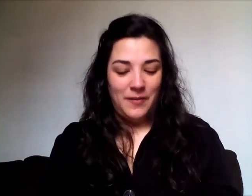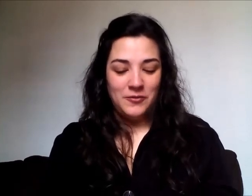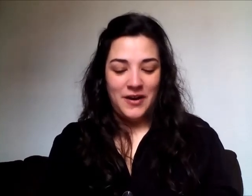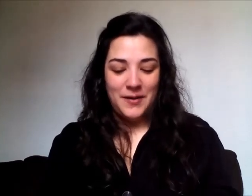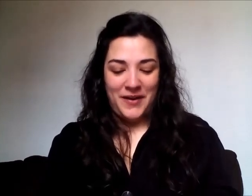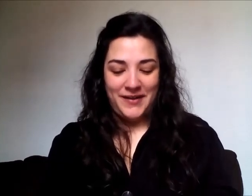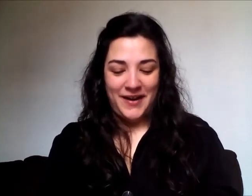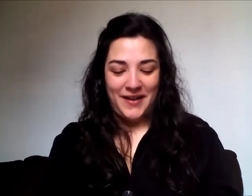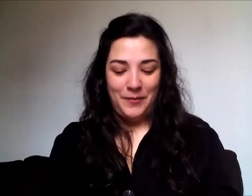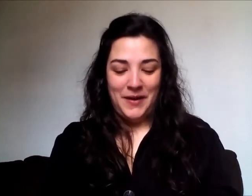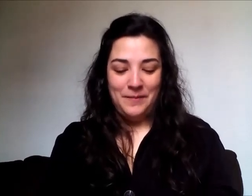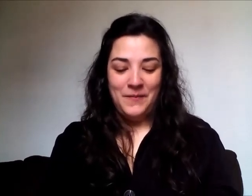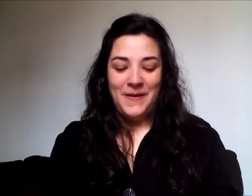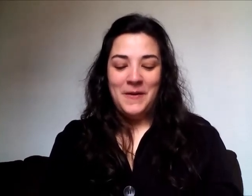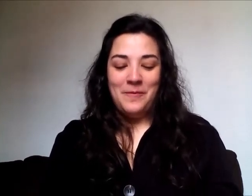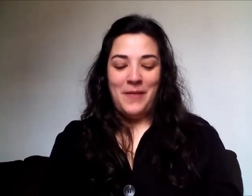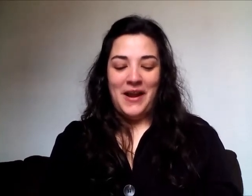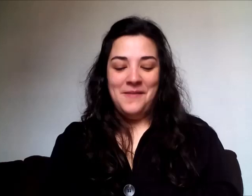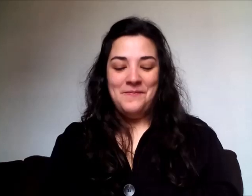los vamos a repasar también, ¿vale?